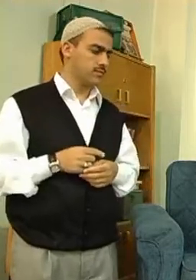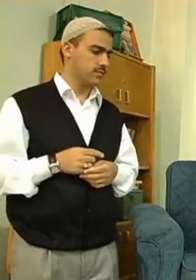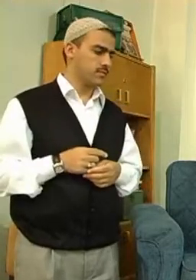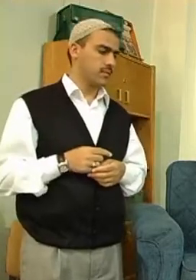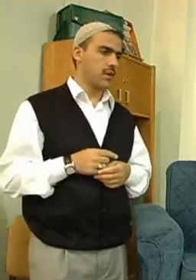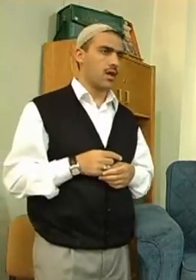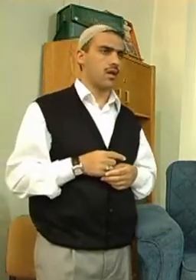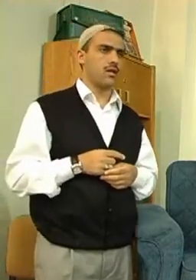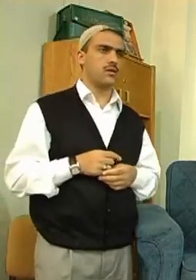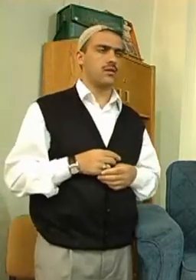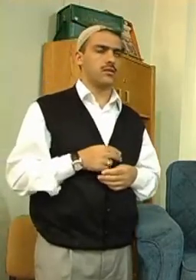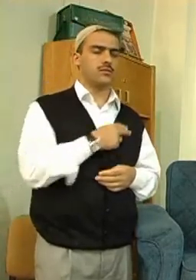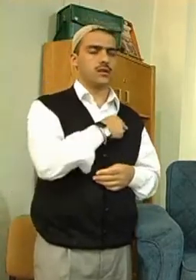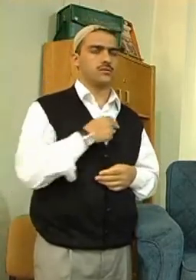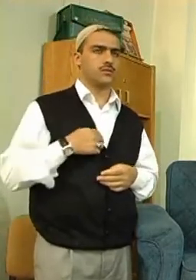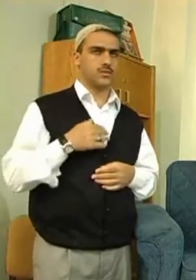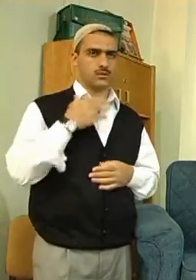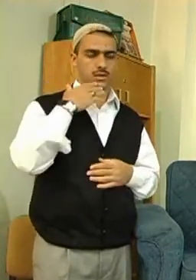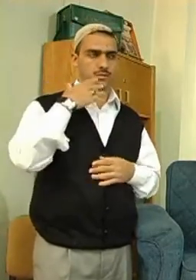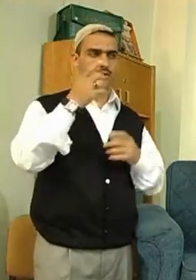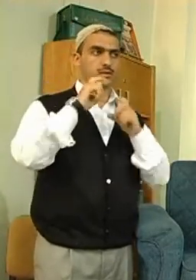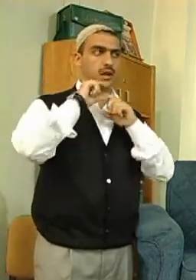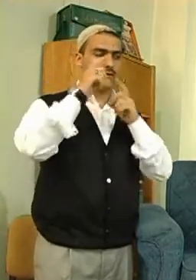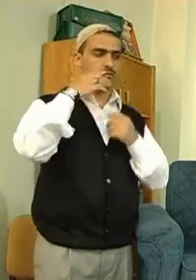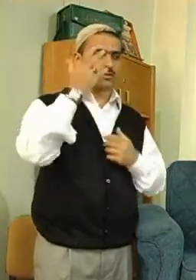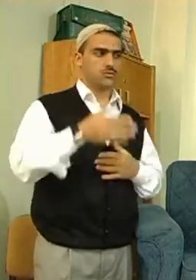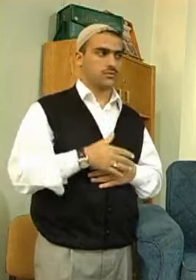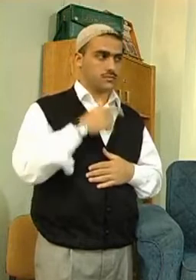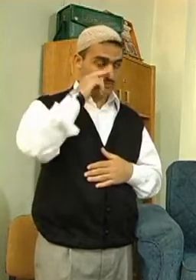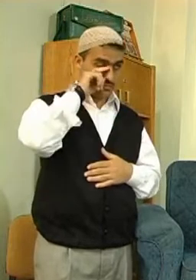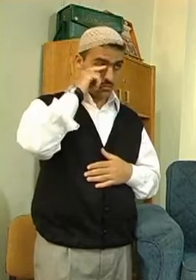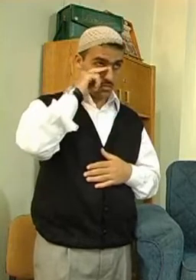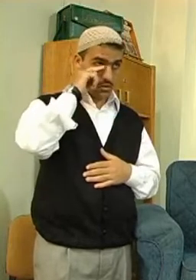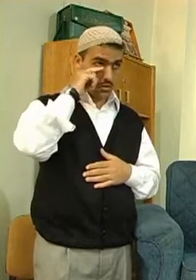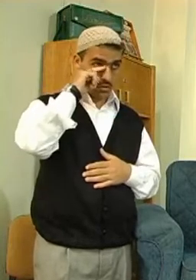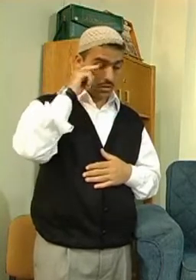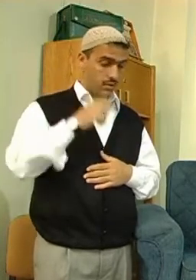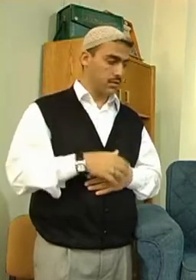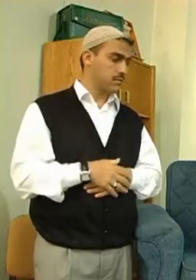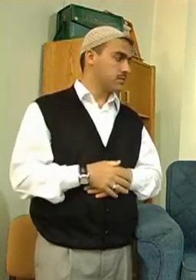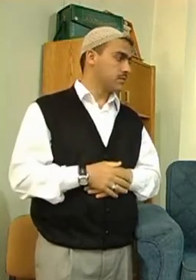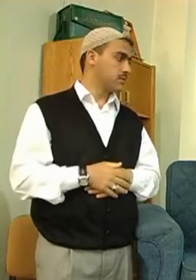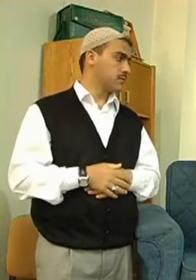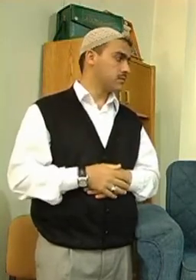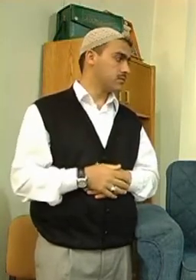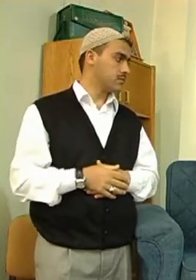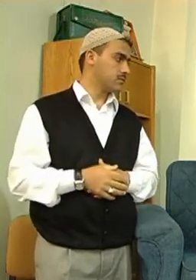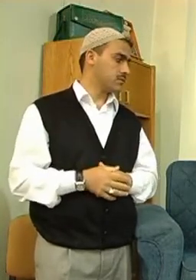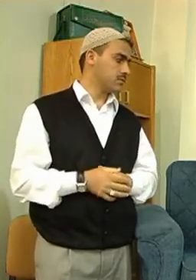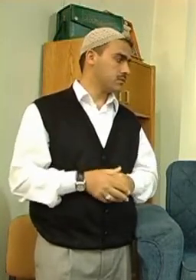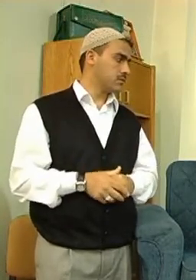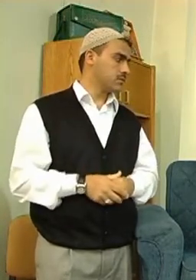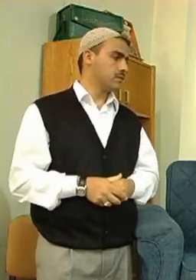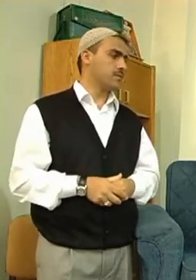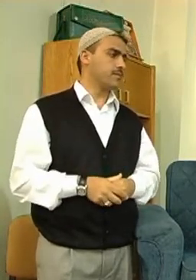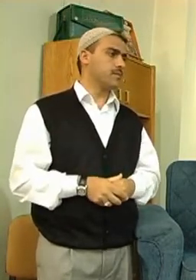Allahümme salli ala seyyidina Muhammedin ve ala ali seyyidina Muhammed. Bi adedi zerratil kainat ve